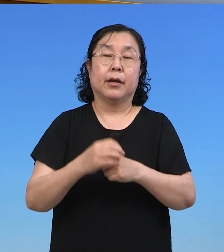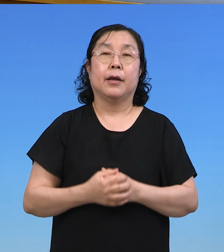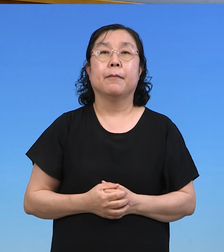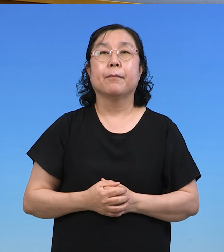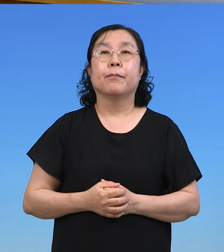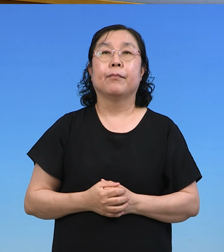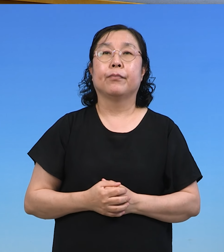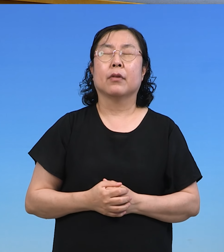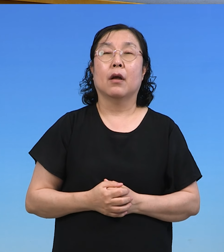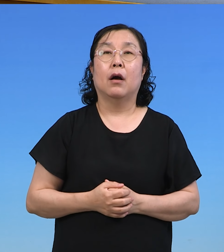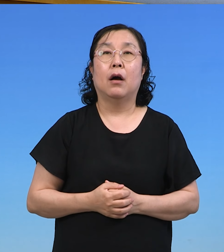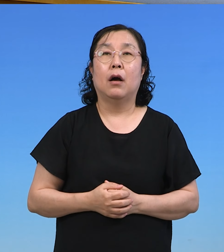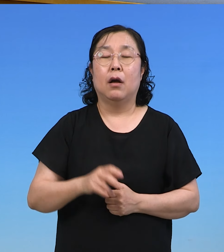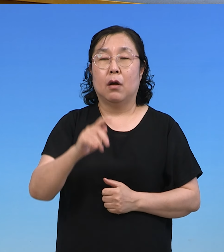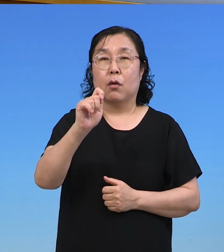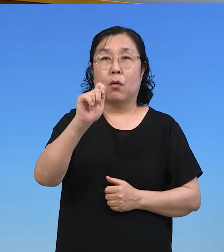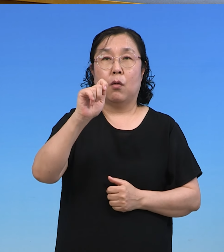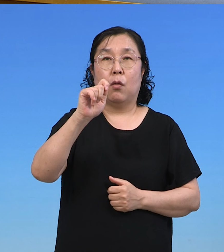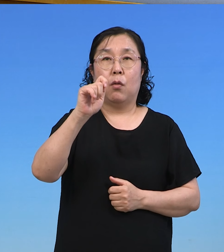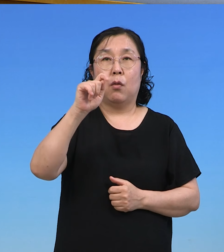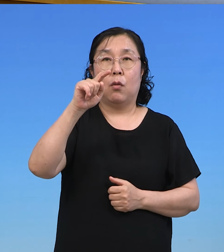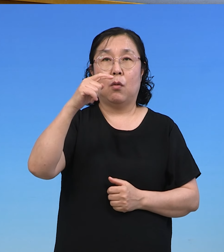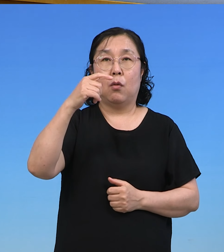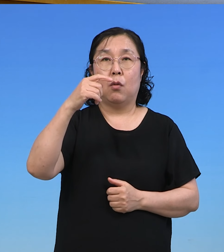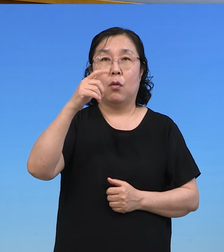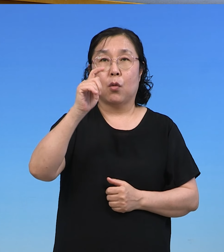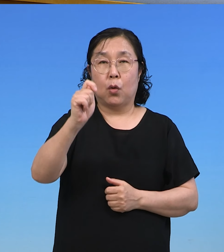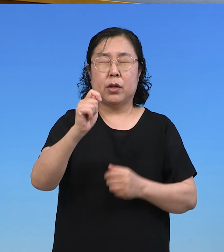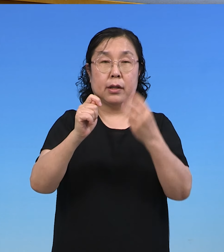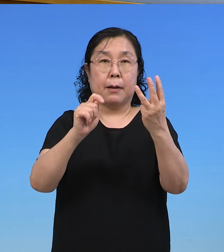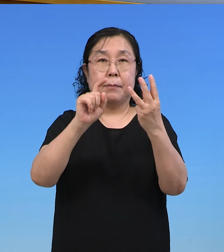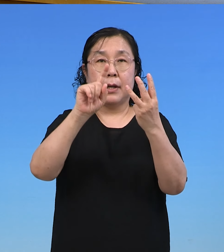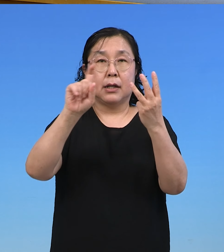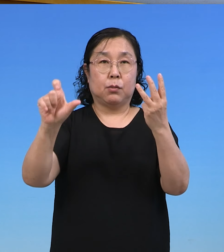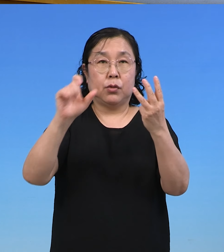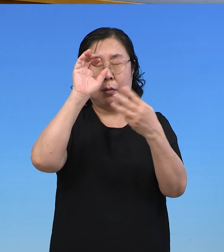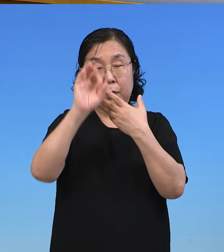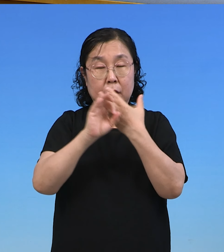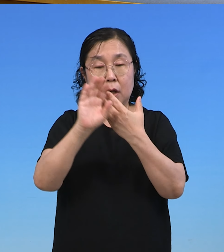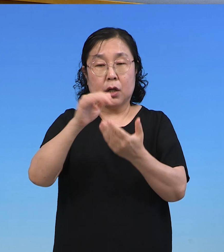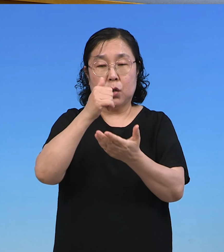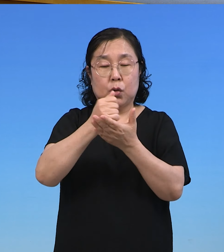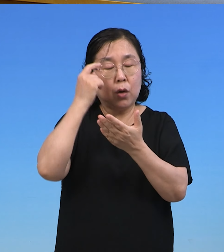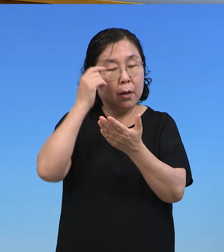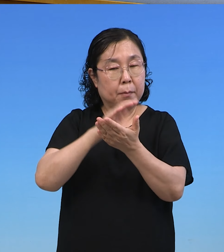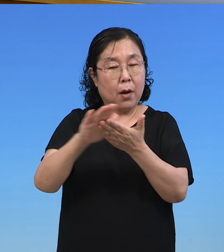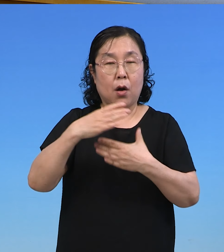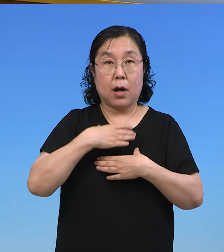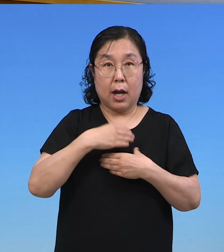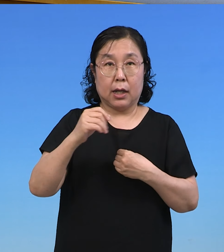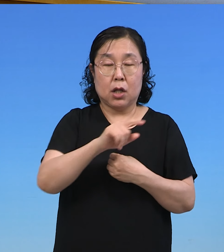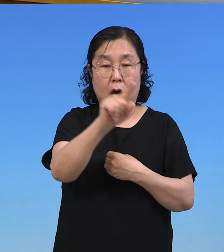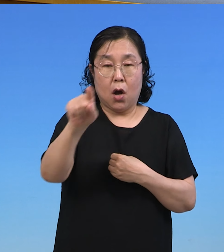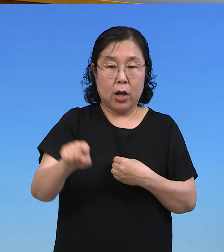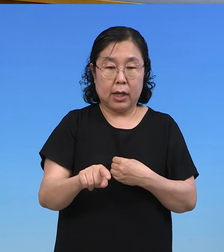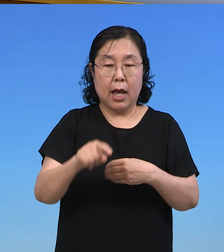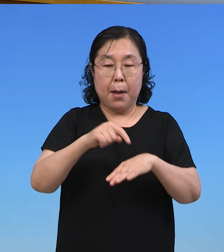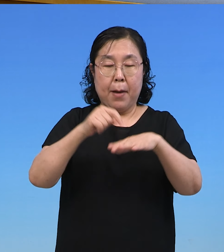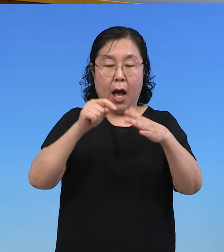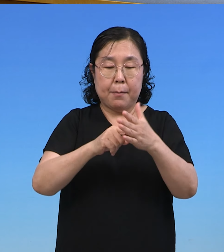하기. 골로새서 3장 15절이 바로 사도 바울의 권면입니다. 그리스도의 평강이 너희